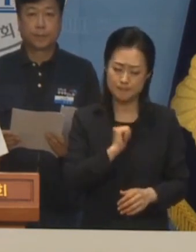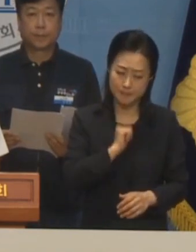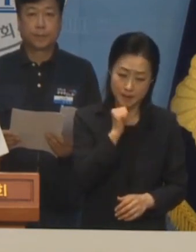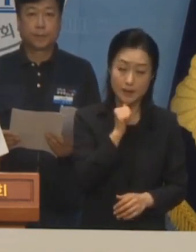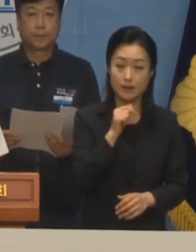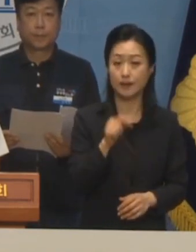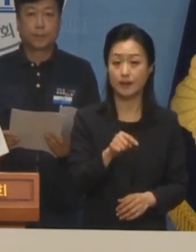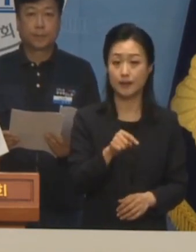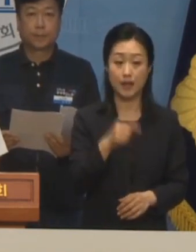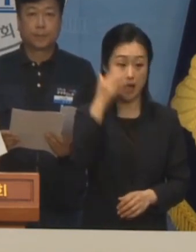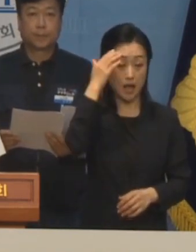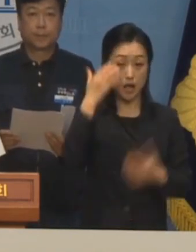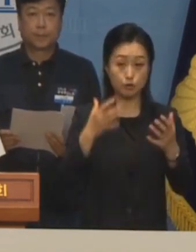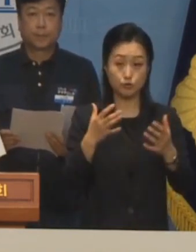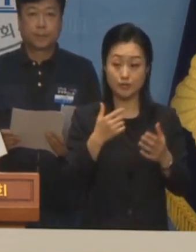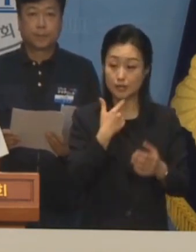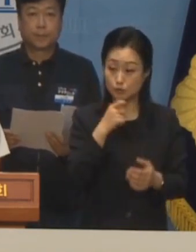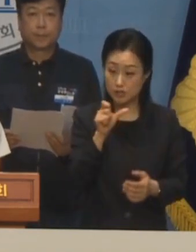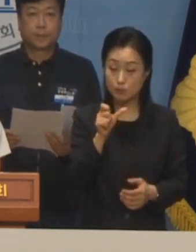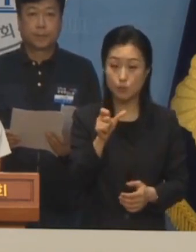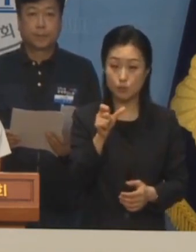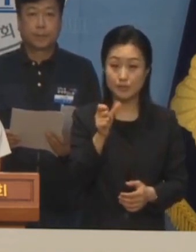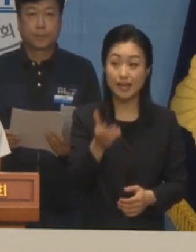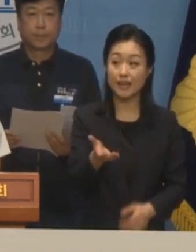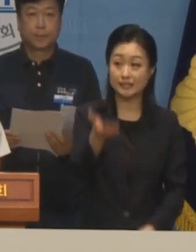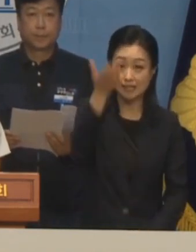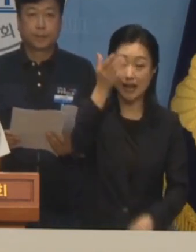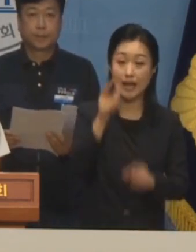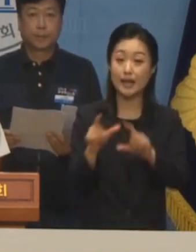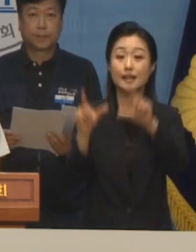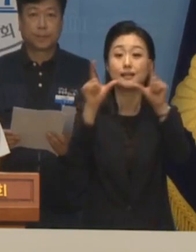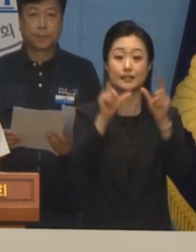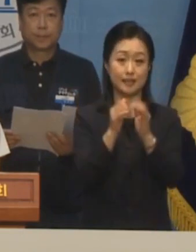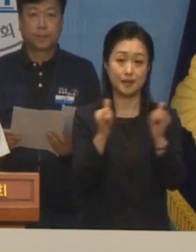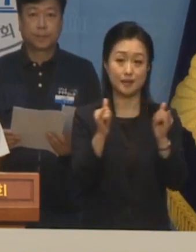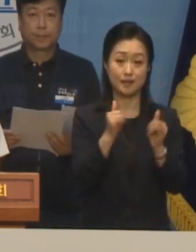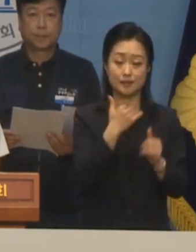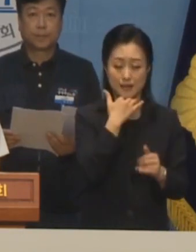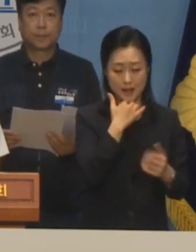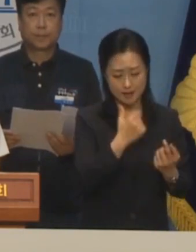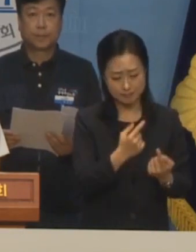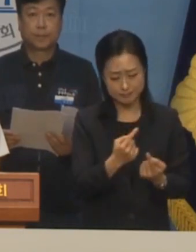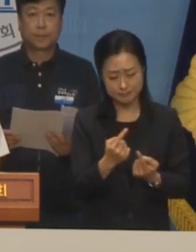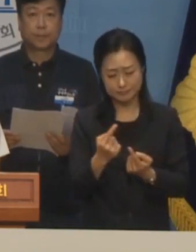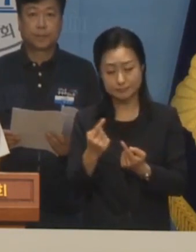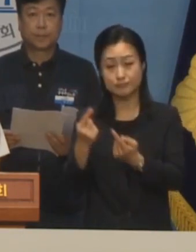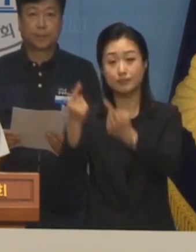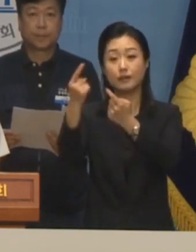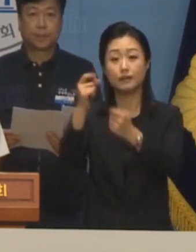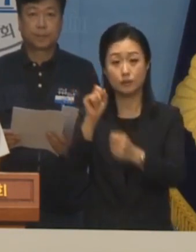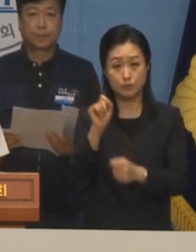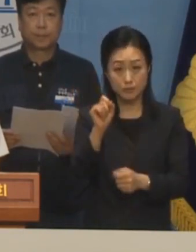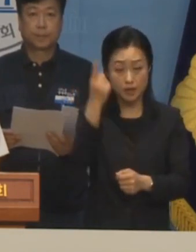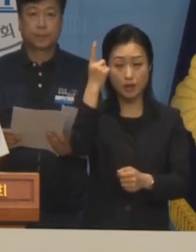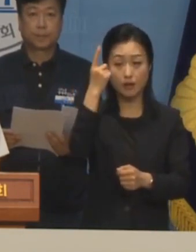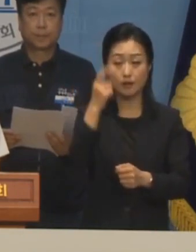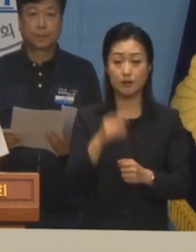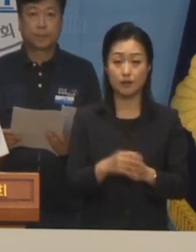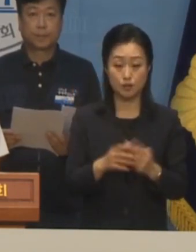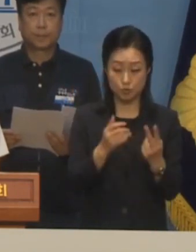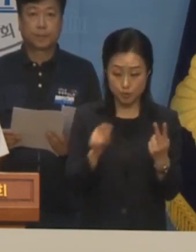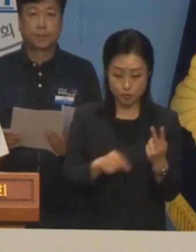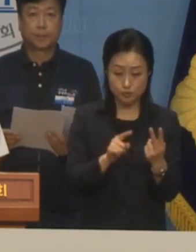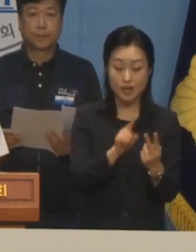빈곤율은 우리나라에서 65세 이상을 살아가는, 나이 들어간다는 그 이유 하나만으로 두 사람 중에